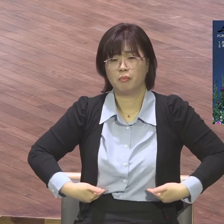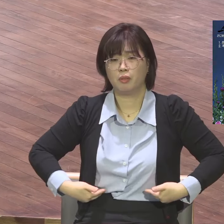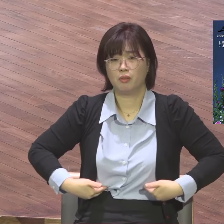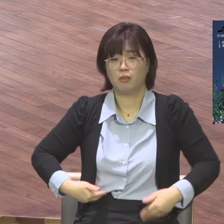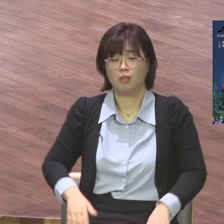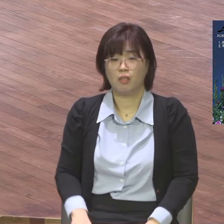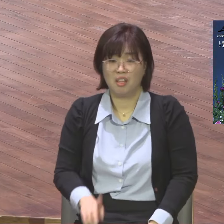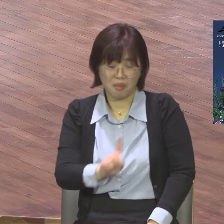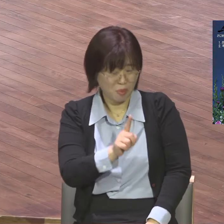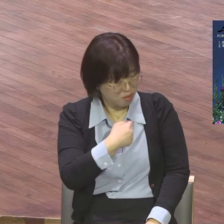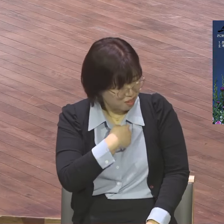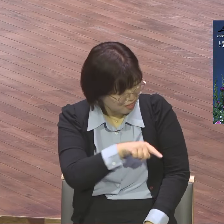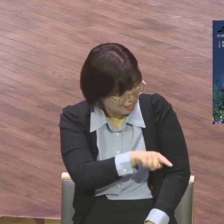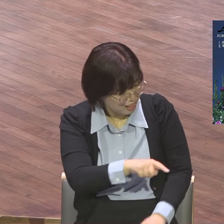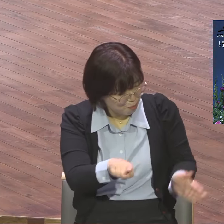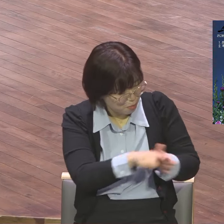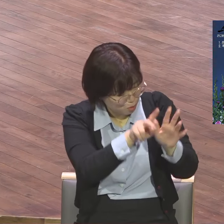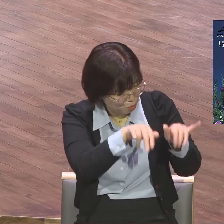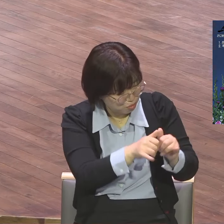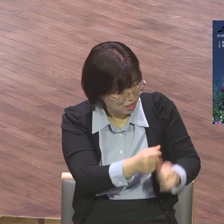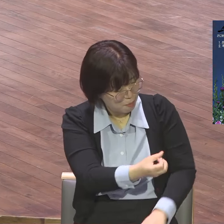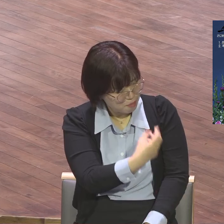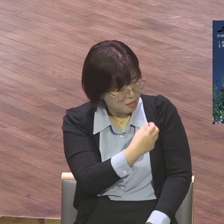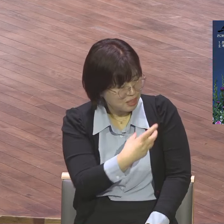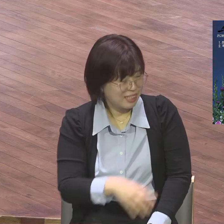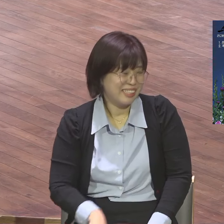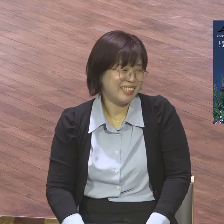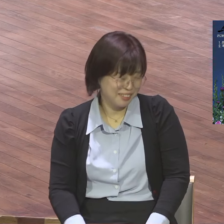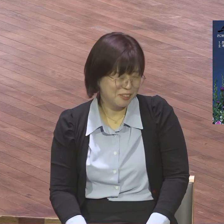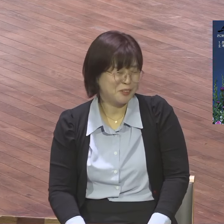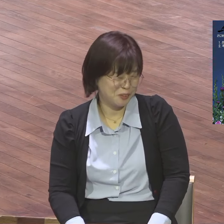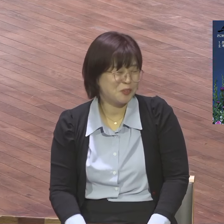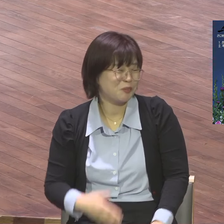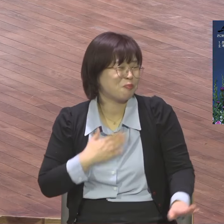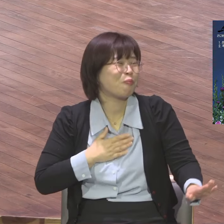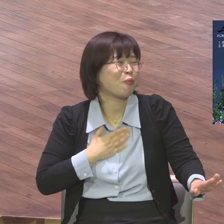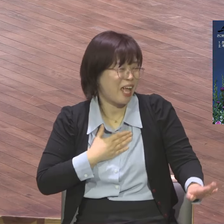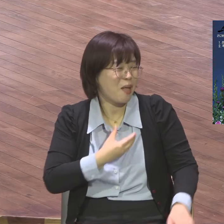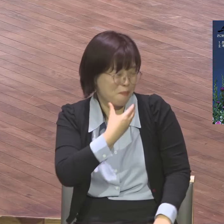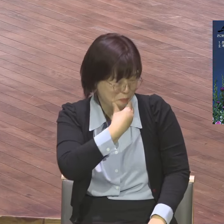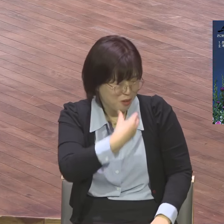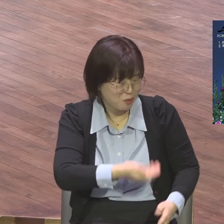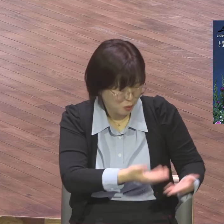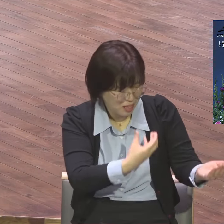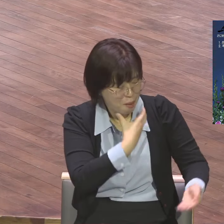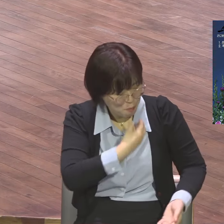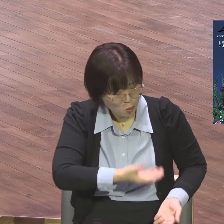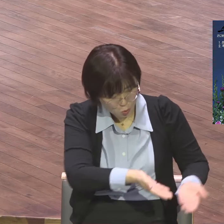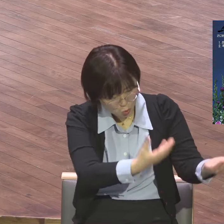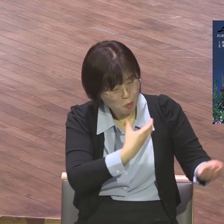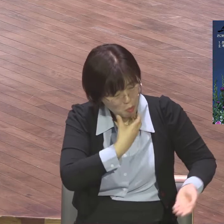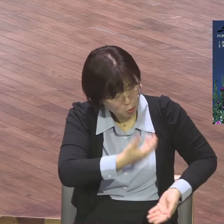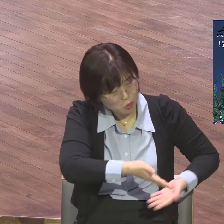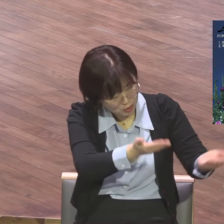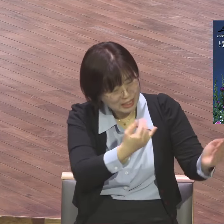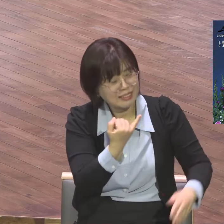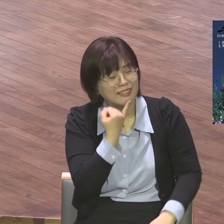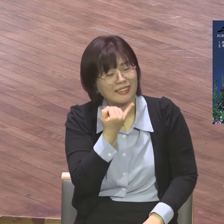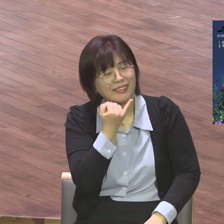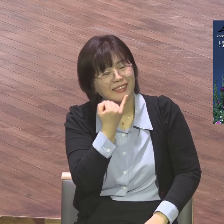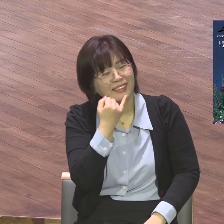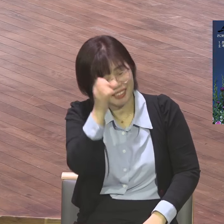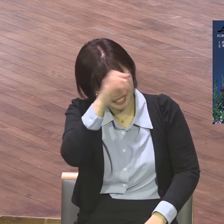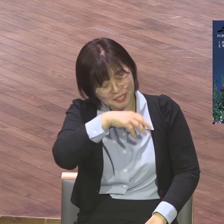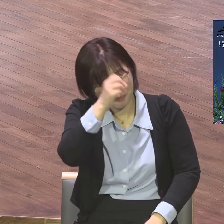웃어요. 웃어. 그것 때문에 싸웁니까? 그것 때문에 뭐 아웅다웅합니까? 그것 때문에 뭐 자살을 시도합니까?